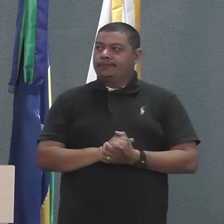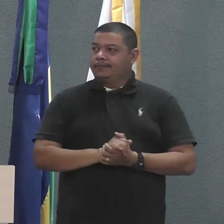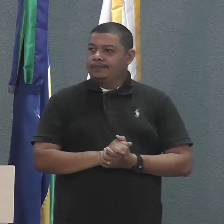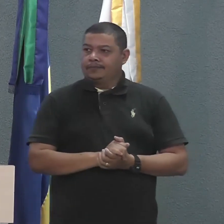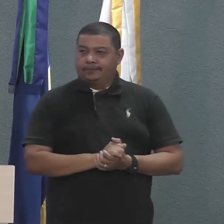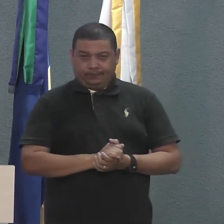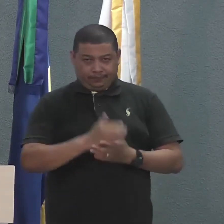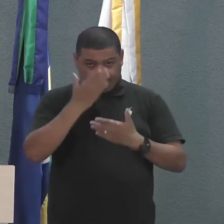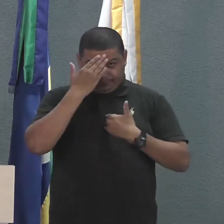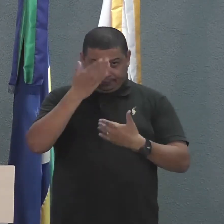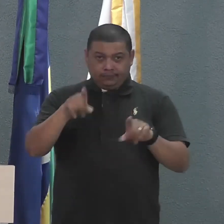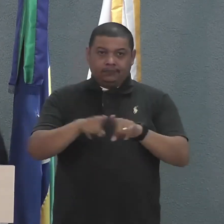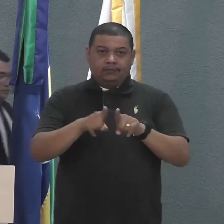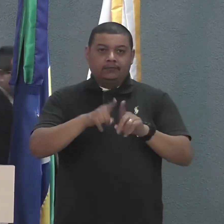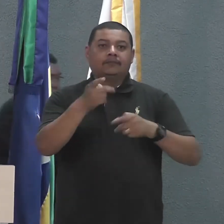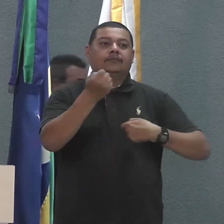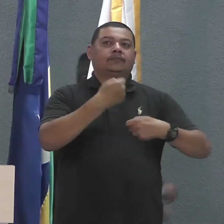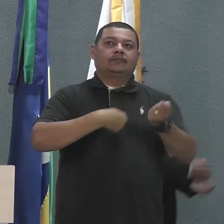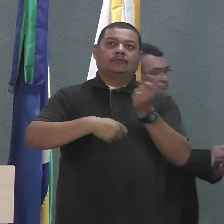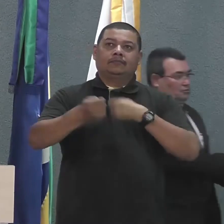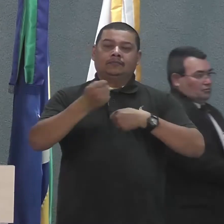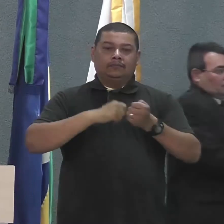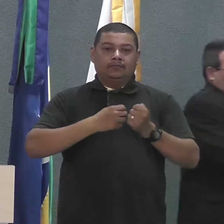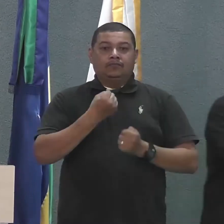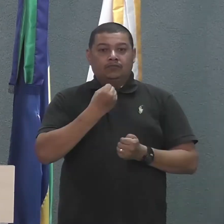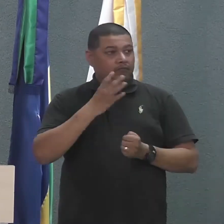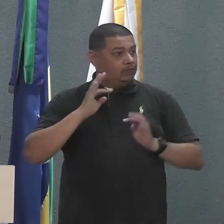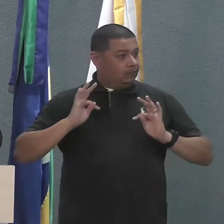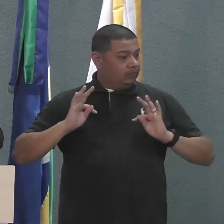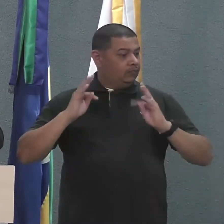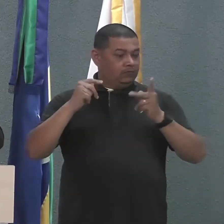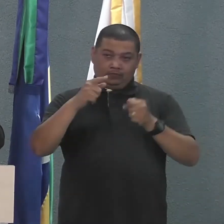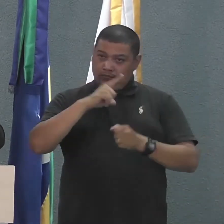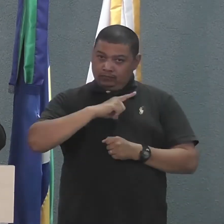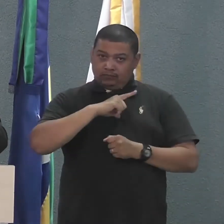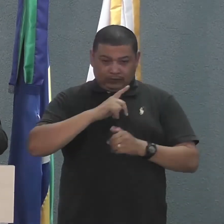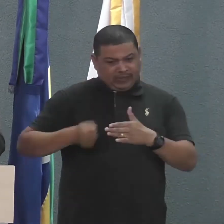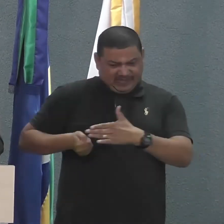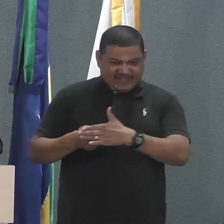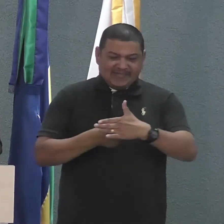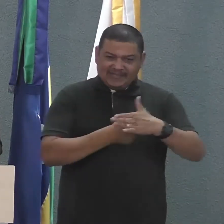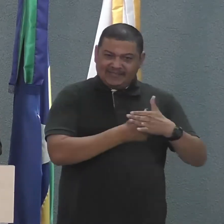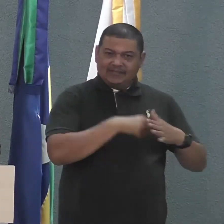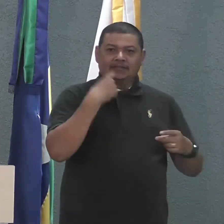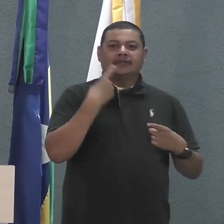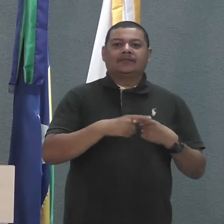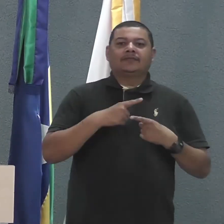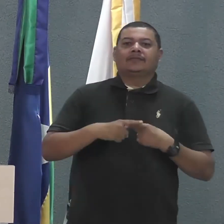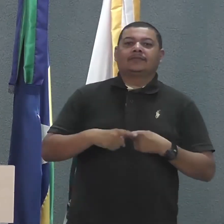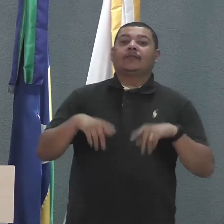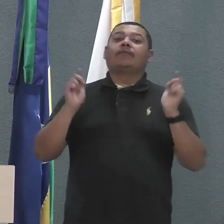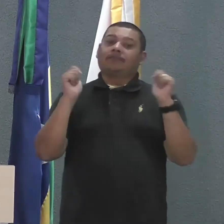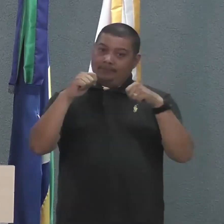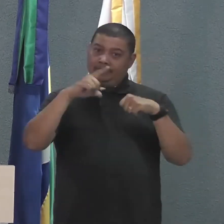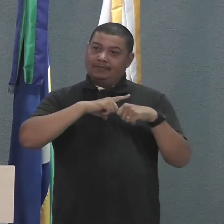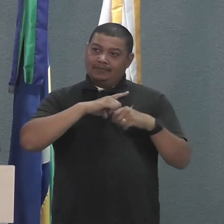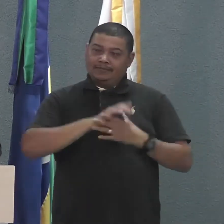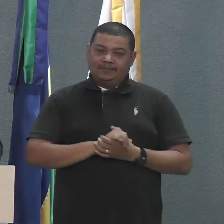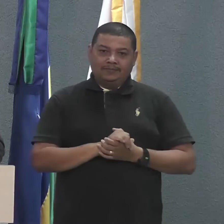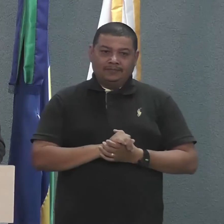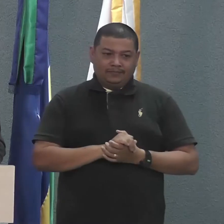Então, agradecer a administração e parabenizar a todos que se empenharam aí para que isso viesse a acontecer